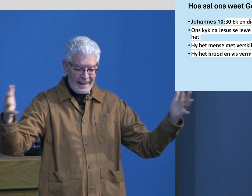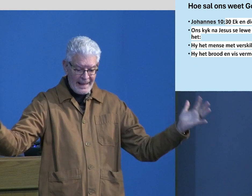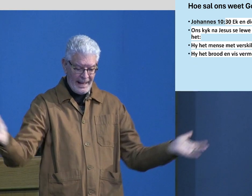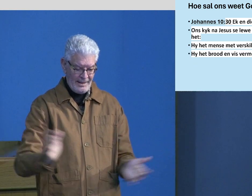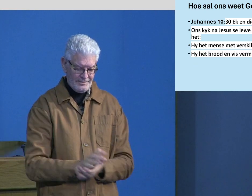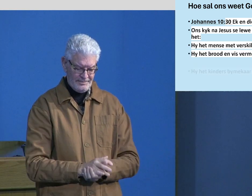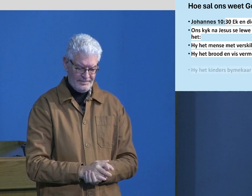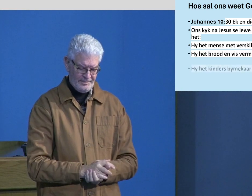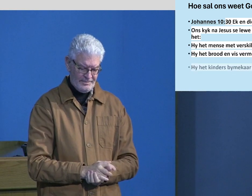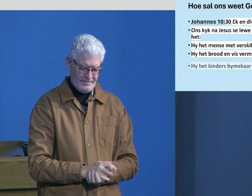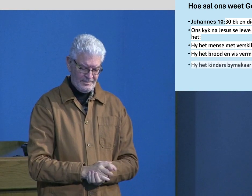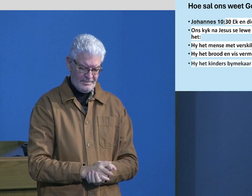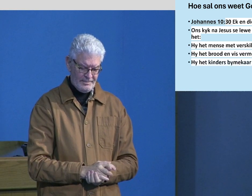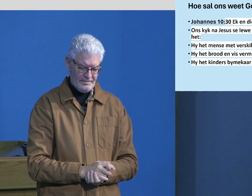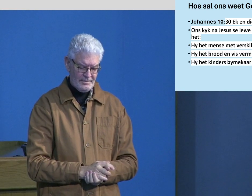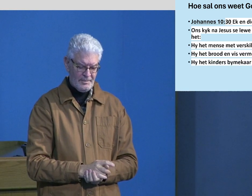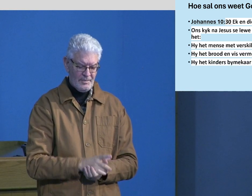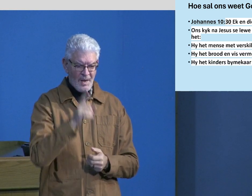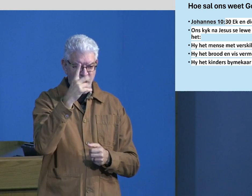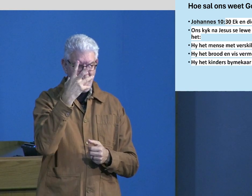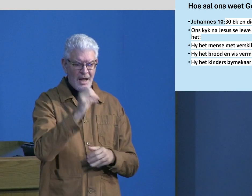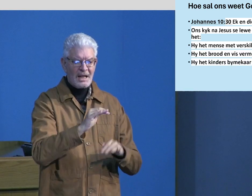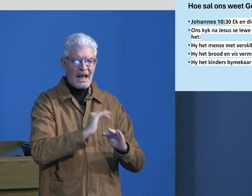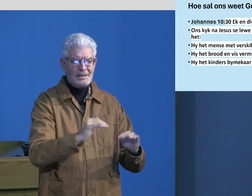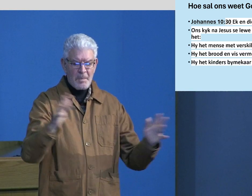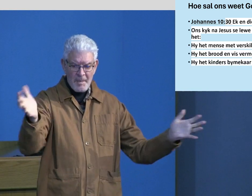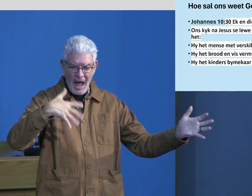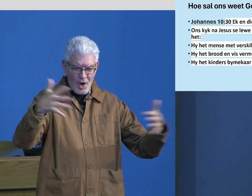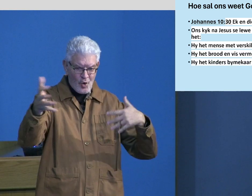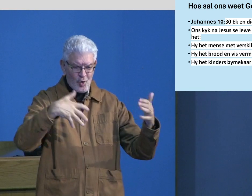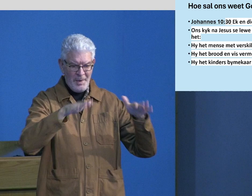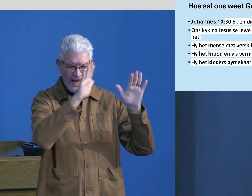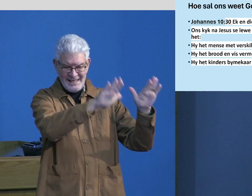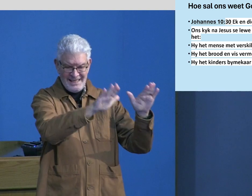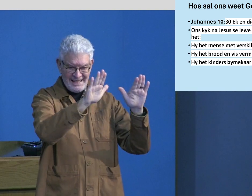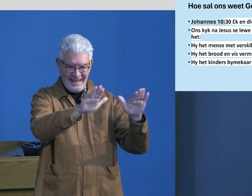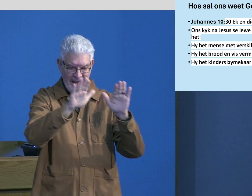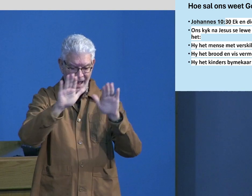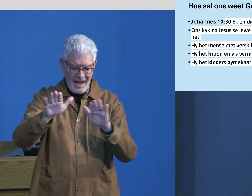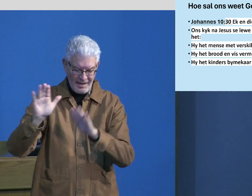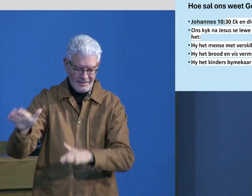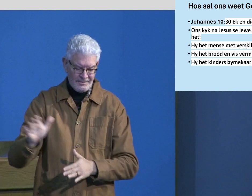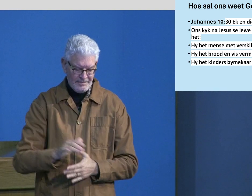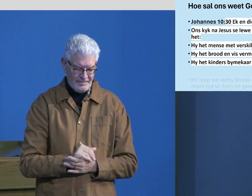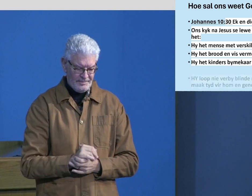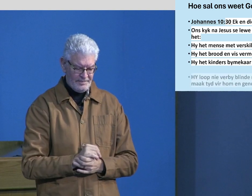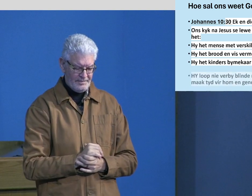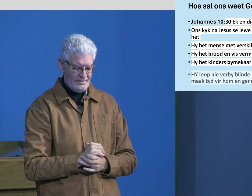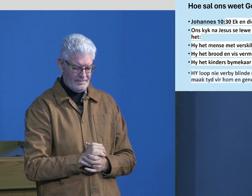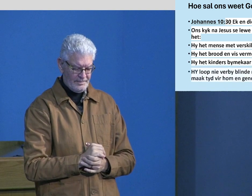en visies het hy kon vermeerder. Hy het die kindertjies bymekaar geroep en elkeen van hulle